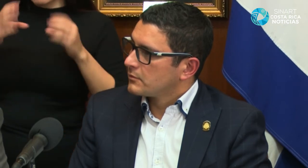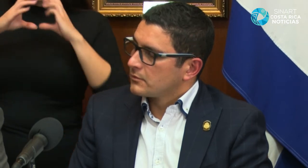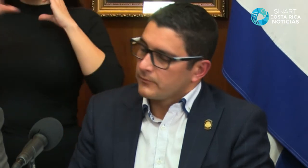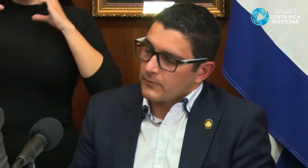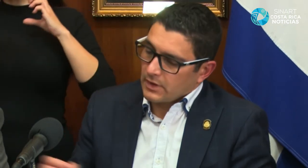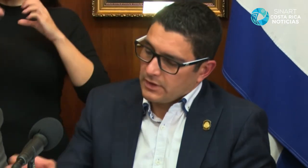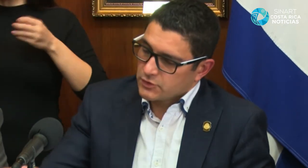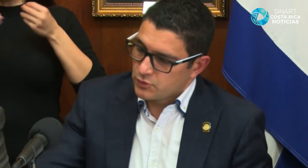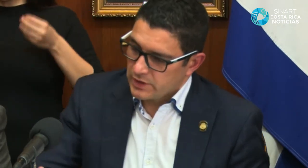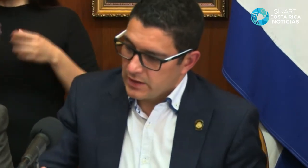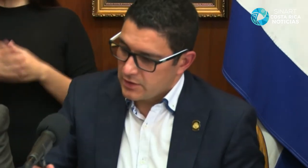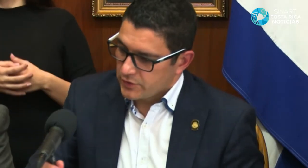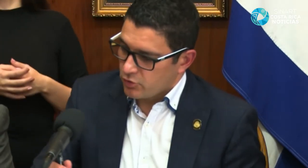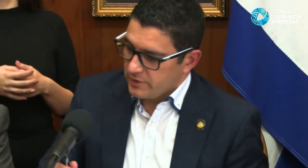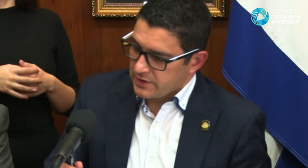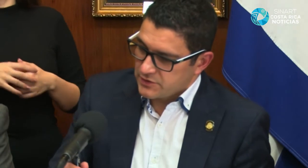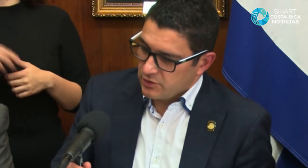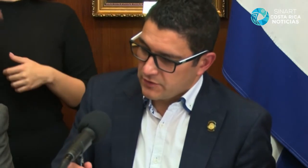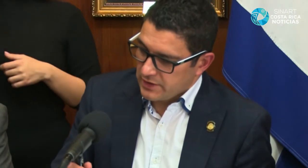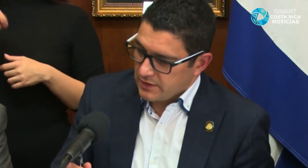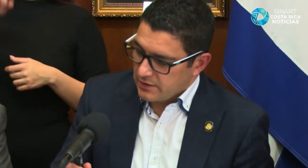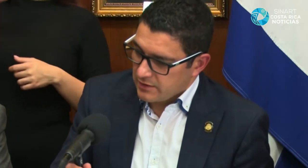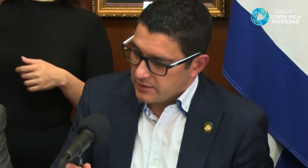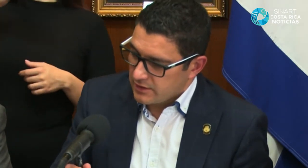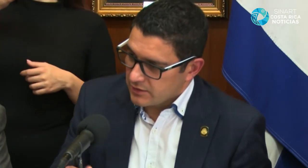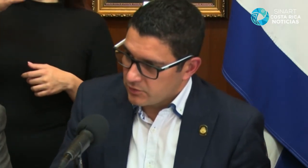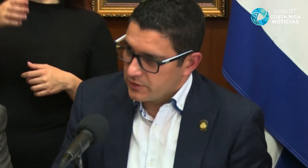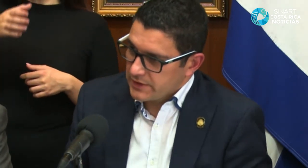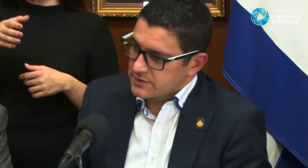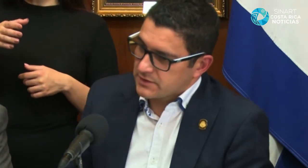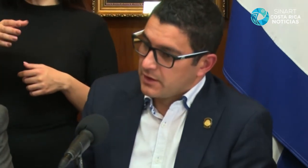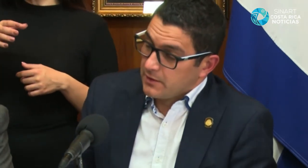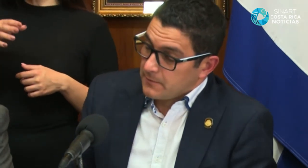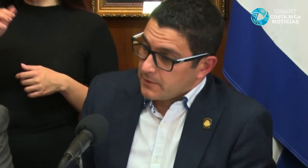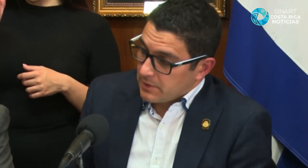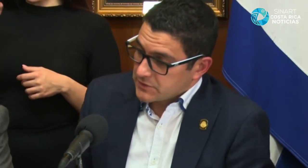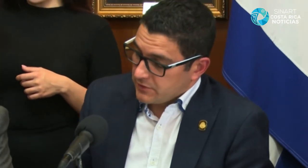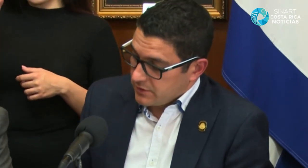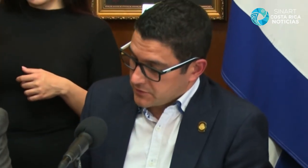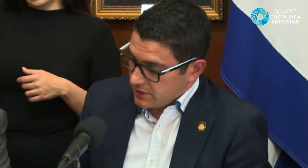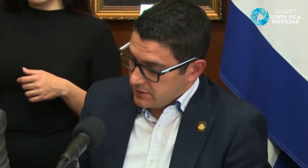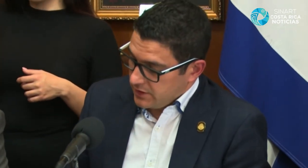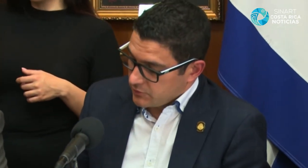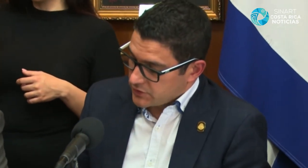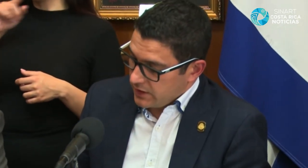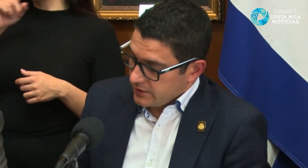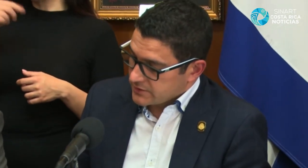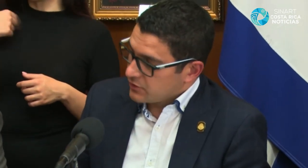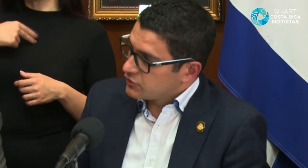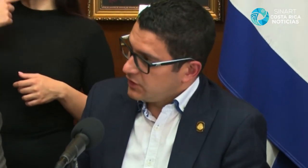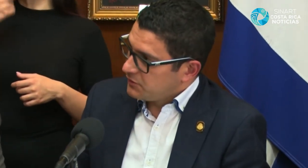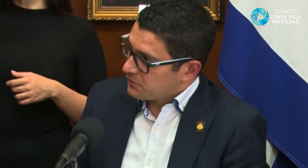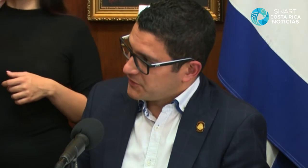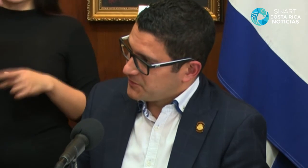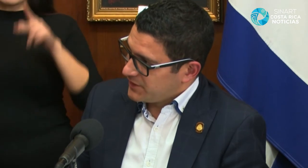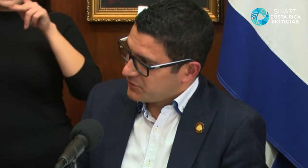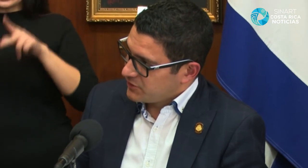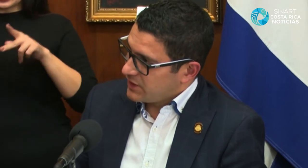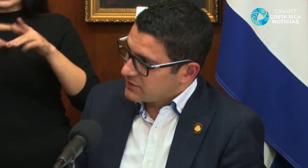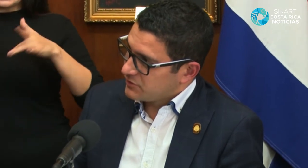buses? Eso es una recomendación, en realidad, Ángela, no es... Vamos a ver, o sea, dijimos, si alguien está con